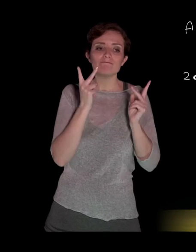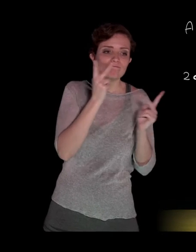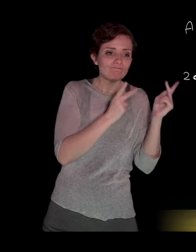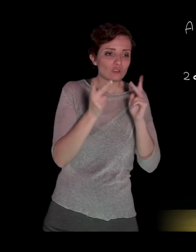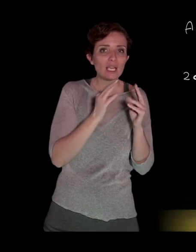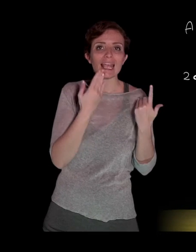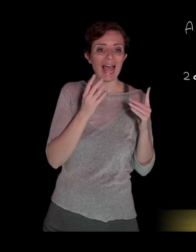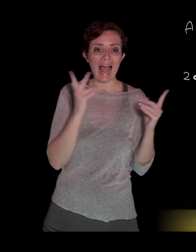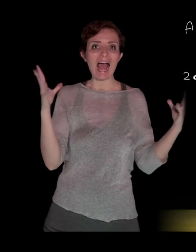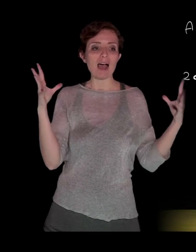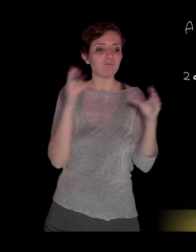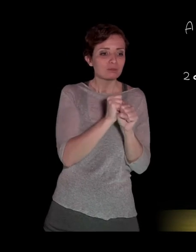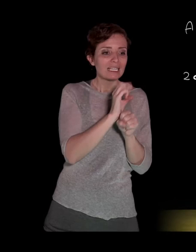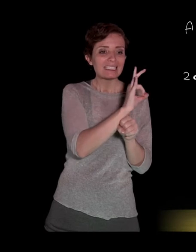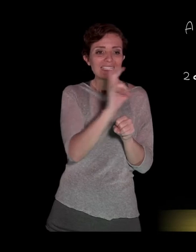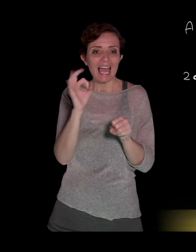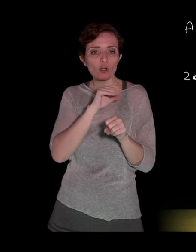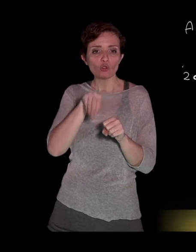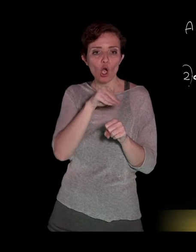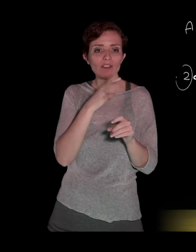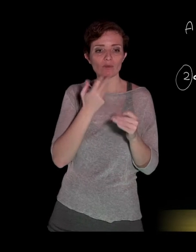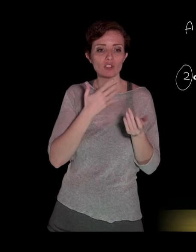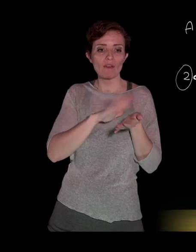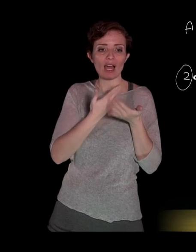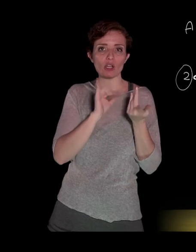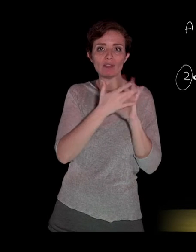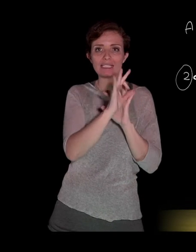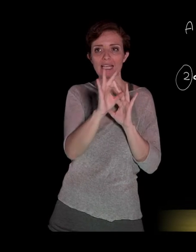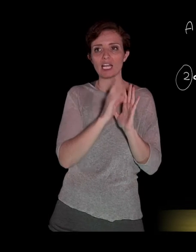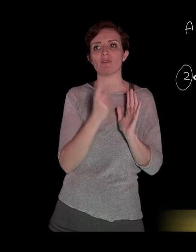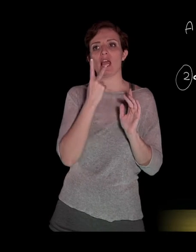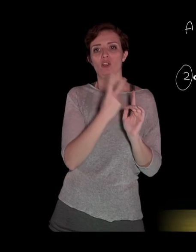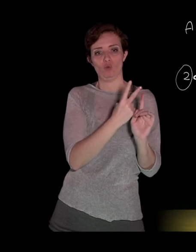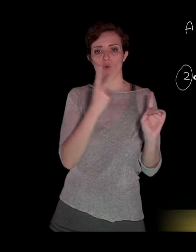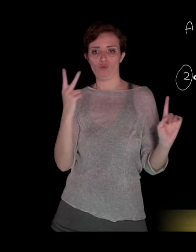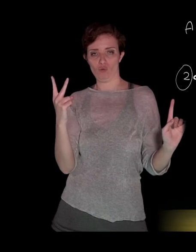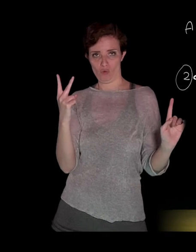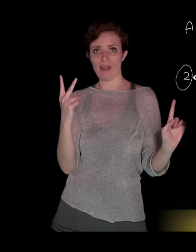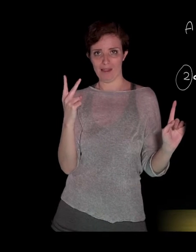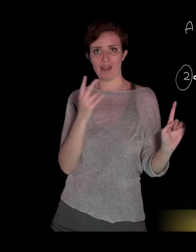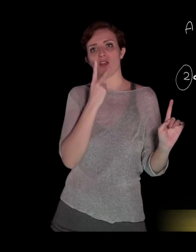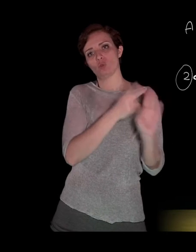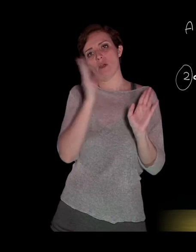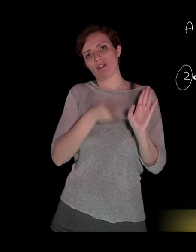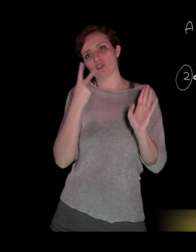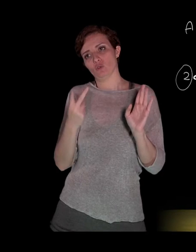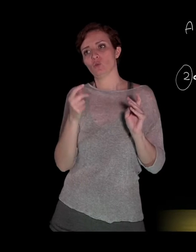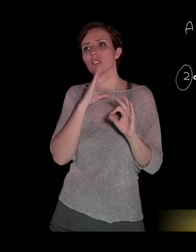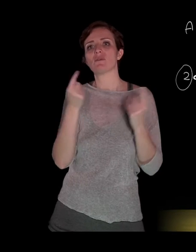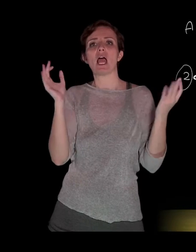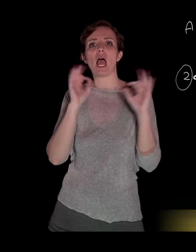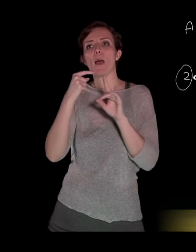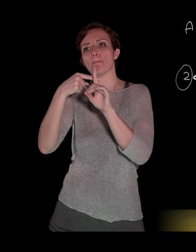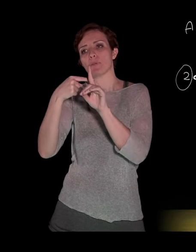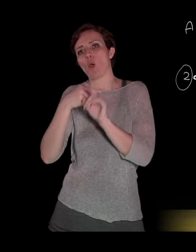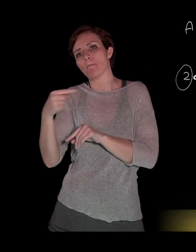valori che annullano il polinomio nei divisori di 2 FR 2 e quindi praticamente o più o Men 1 potremmo andare